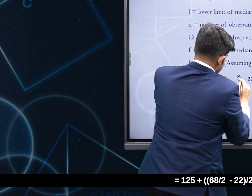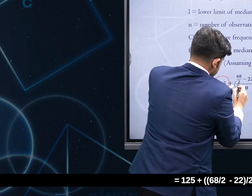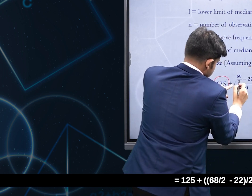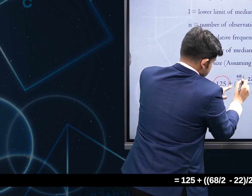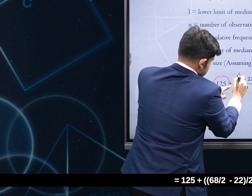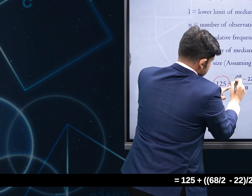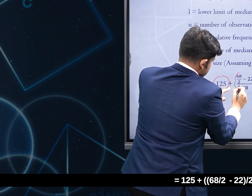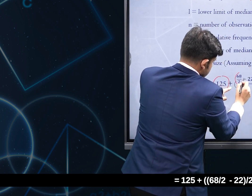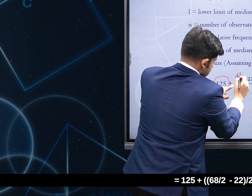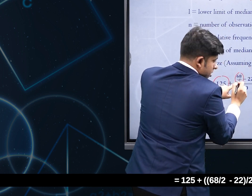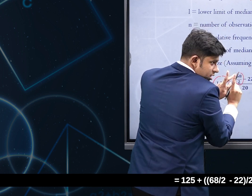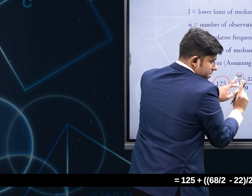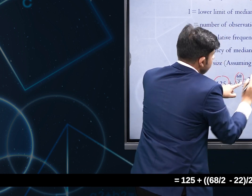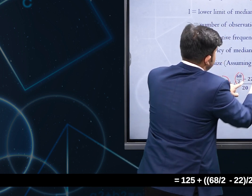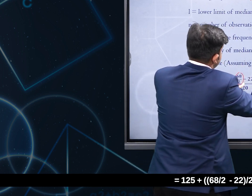ఇంటూ 20